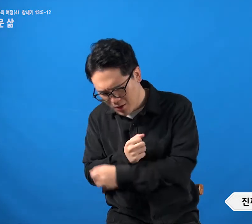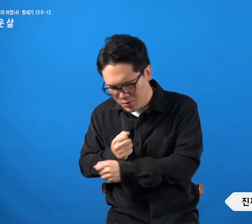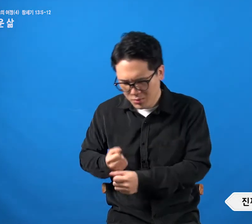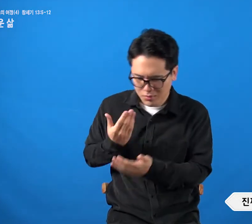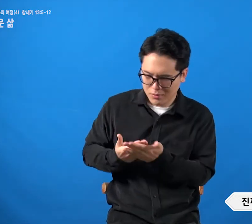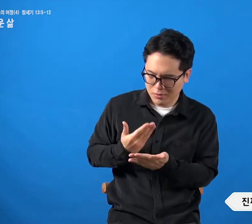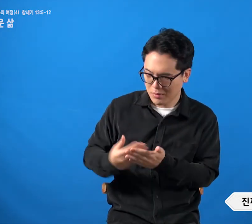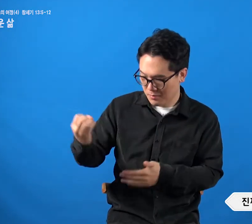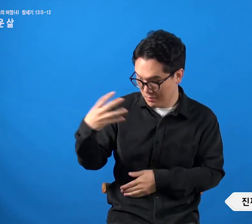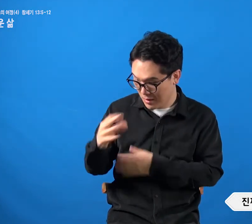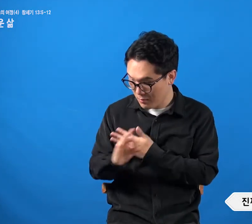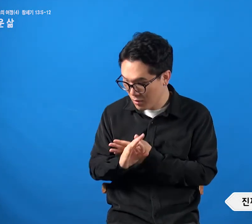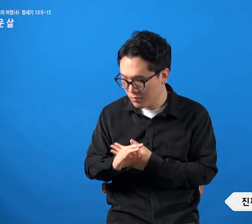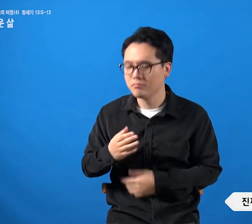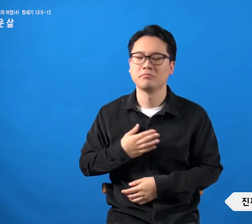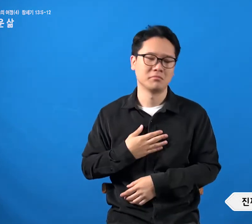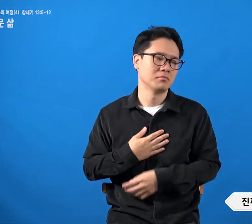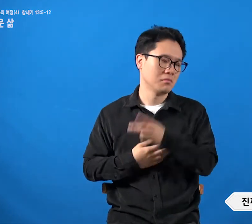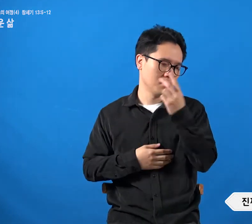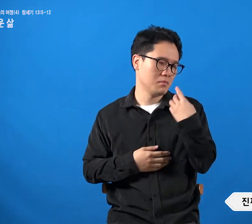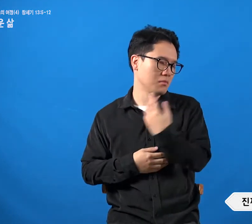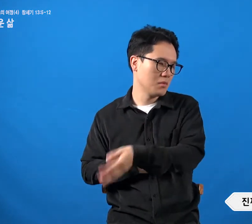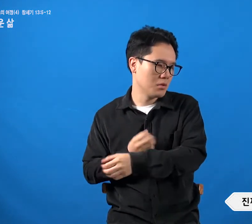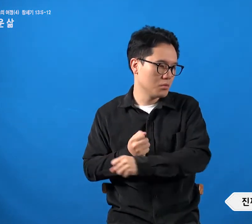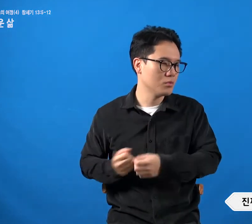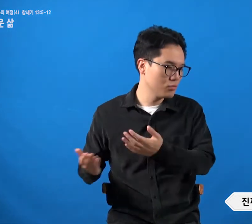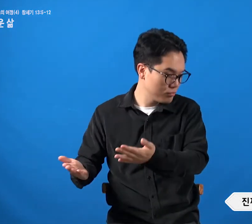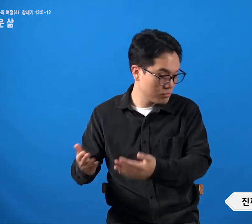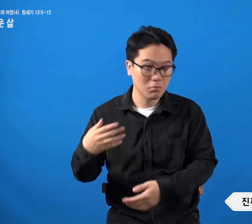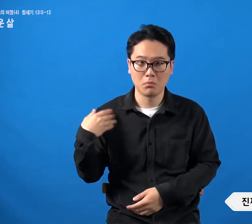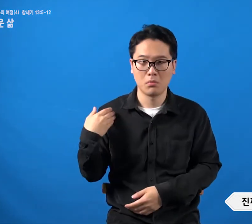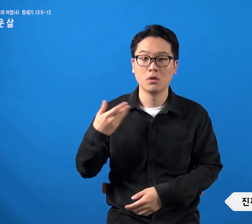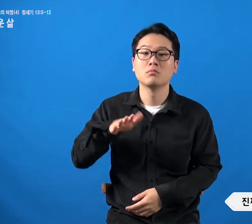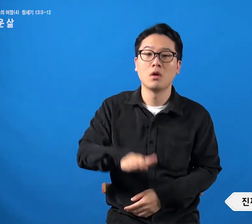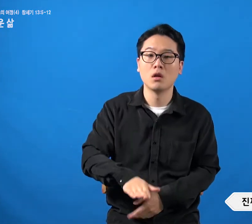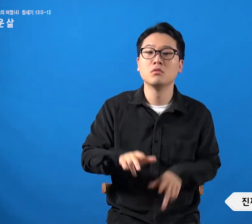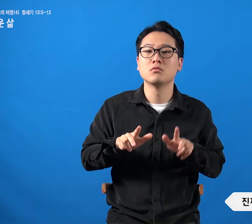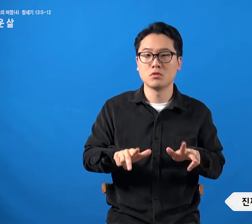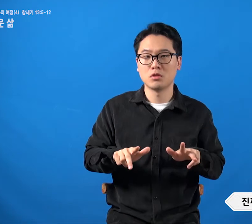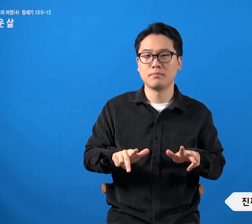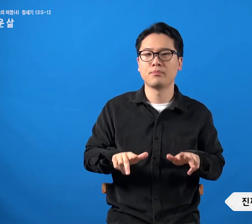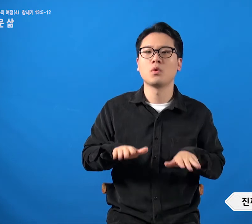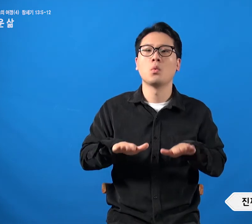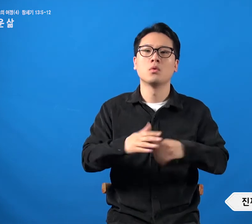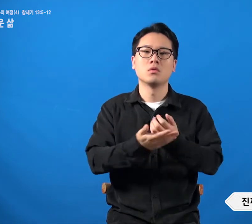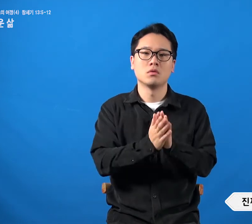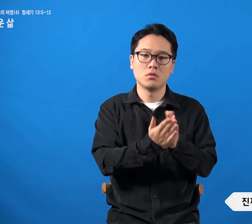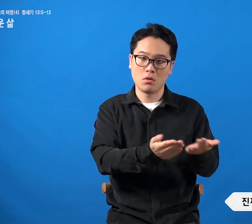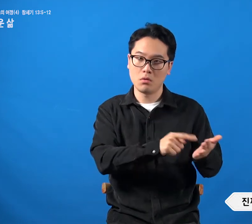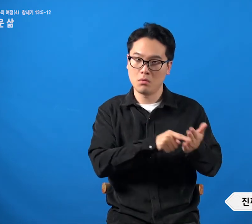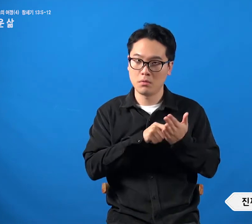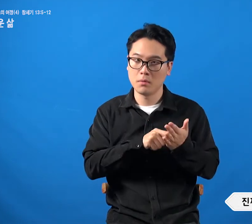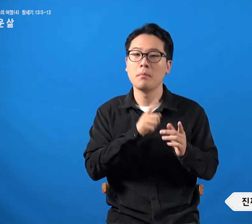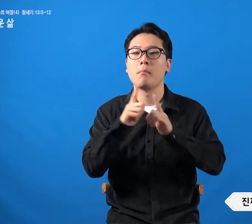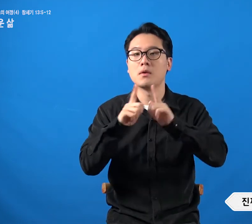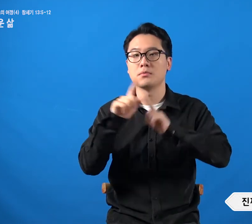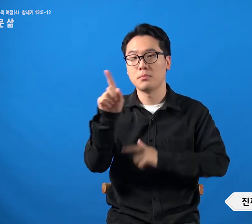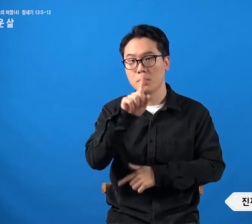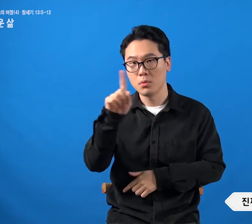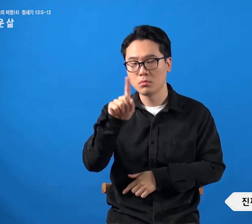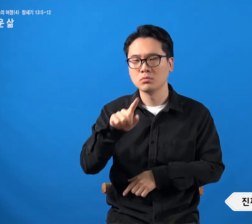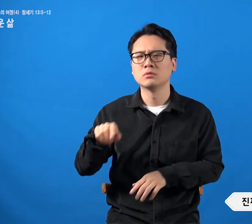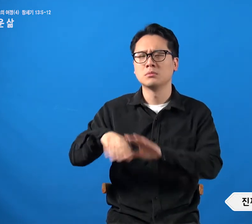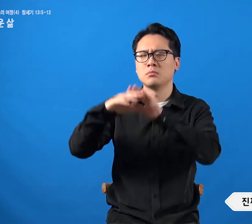내가 받아주겠지만 내가 먼저 움직이지 않습니다. 그런데 오늘 성경은 말씀합니다. 그 모든